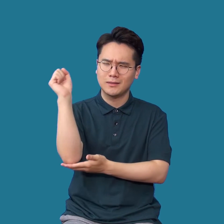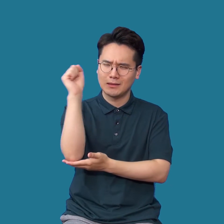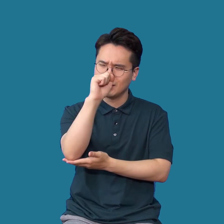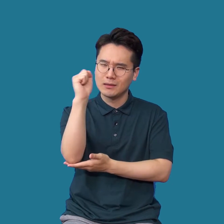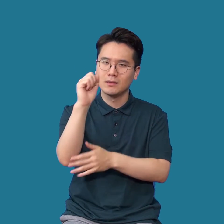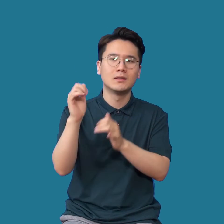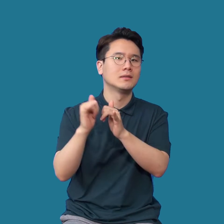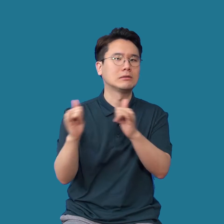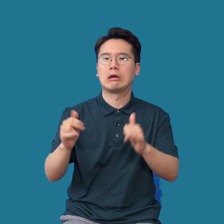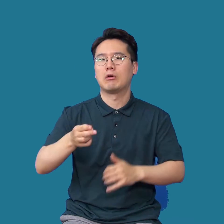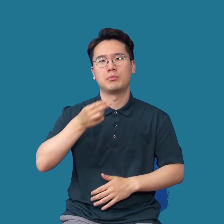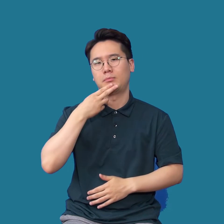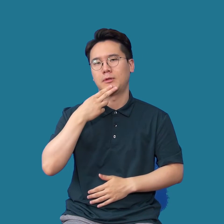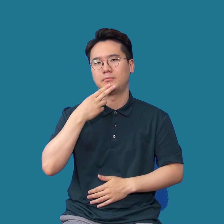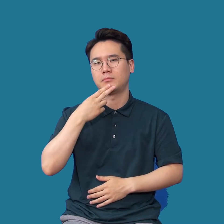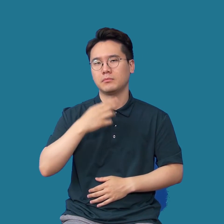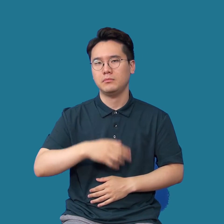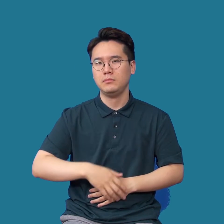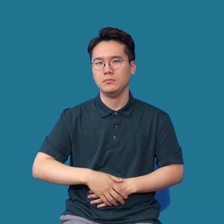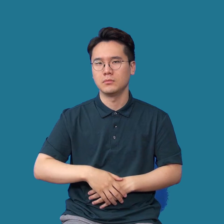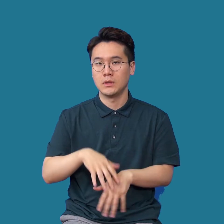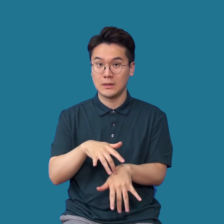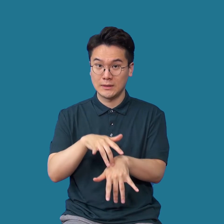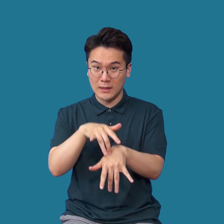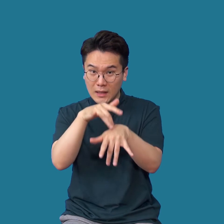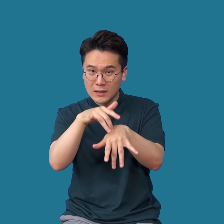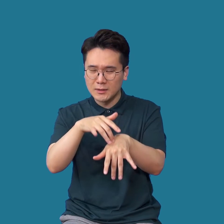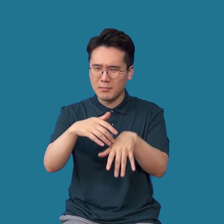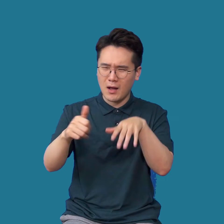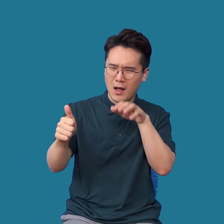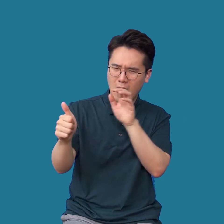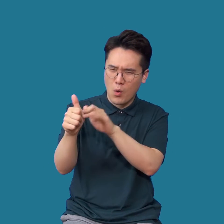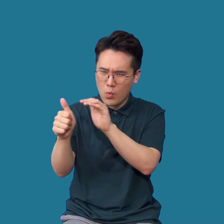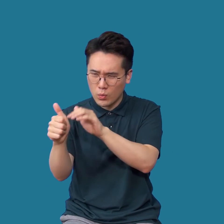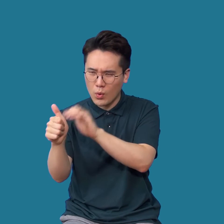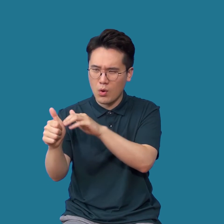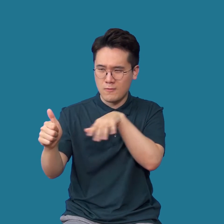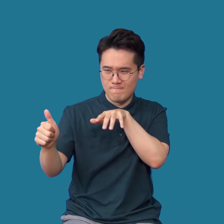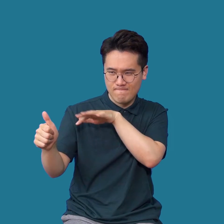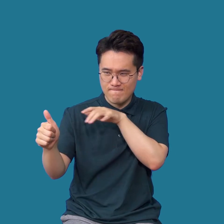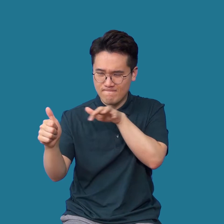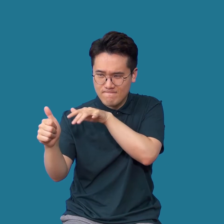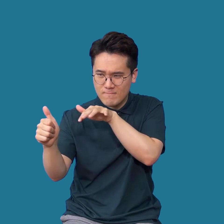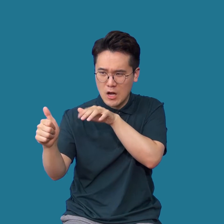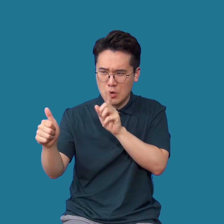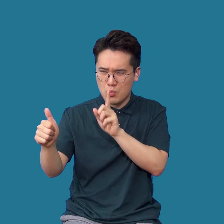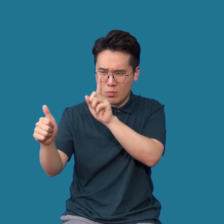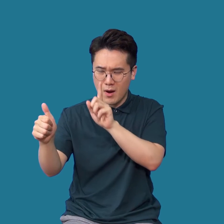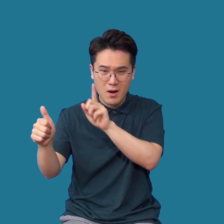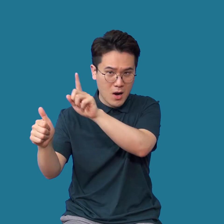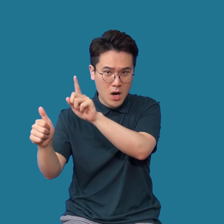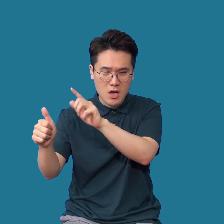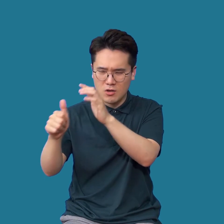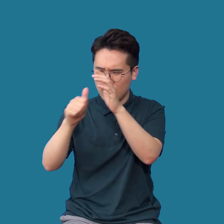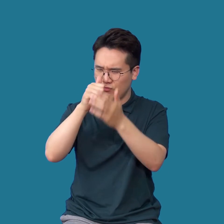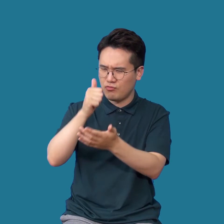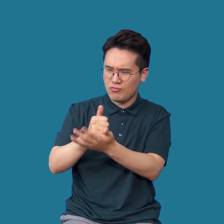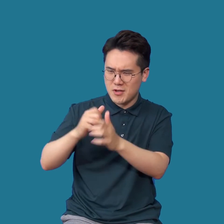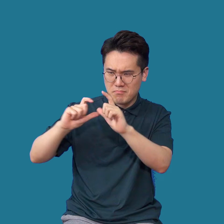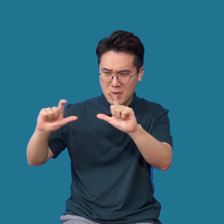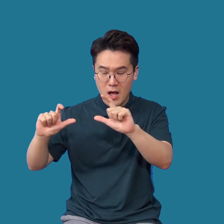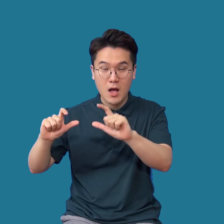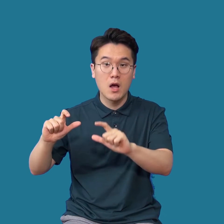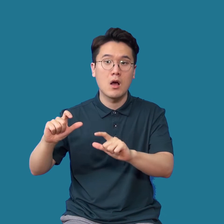없습니다. 사탄이 아무리 고발하고 송사하고 해도 그건 의로운 사람을 고발하는